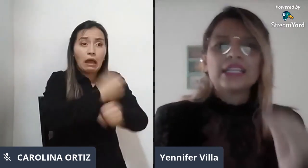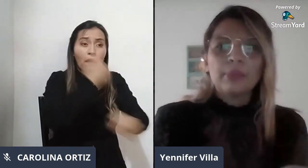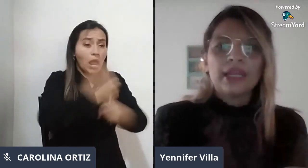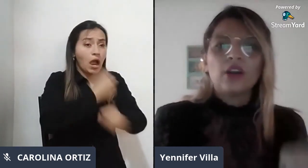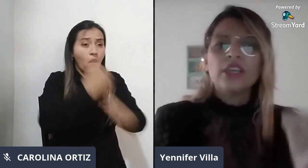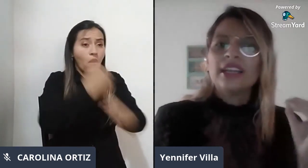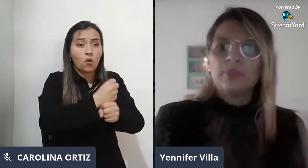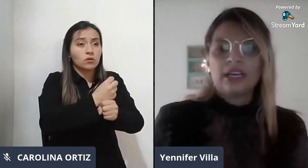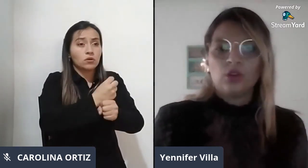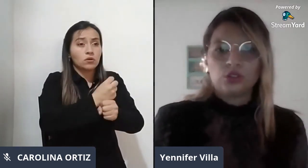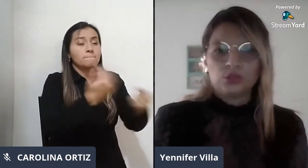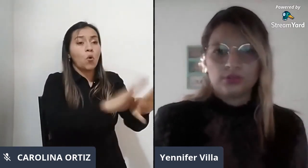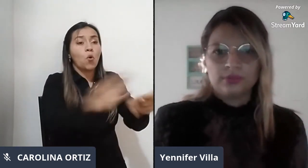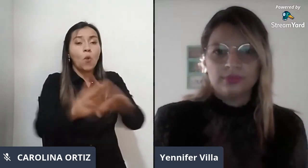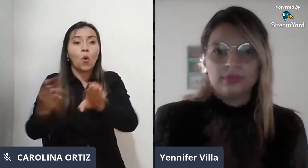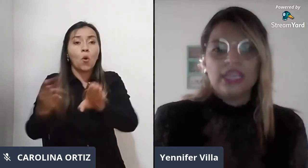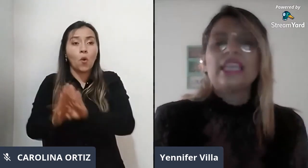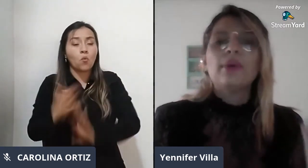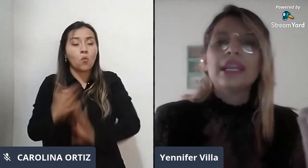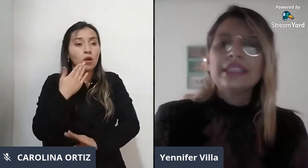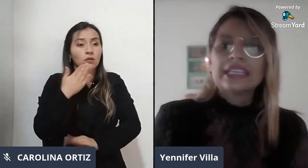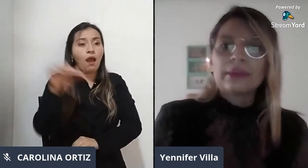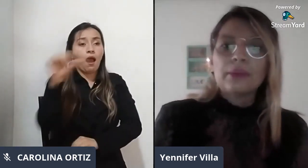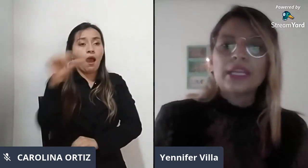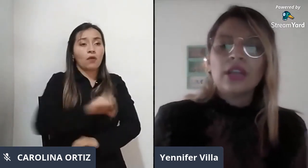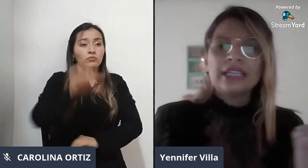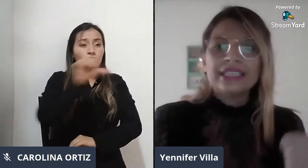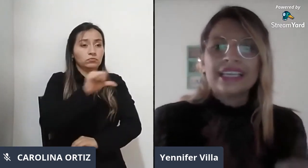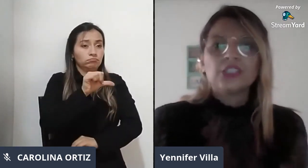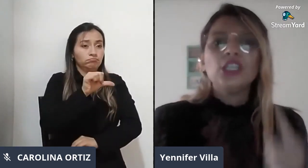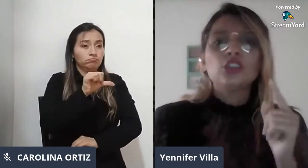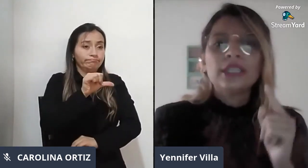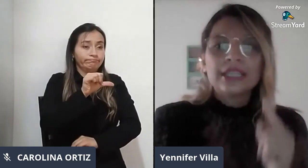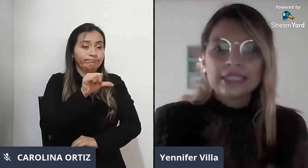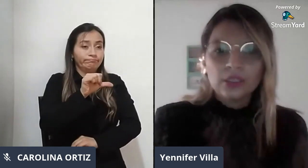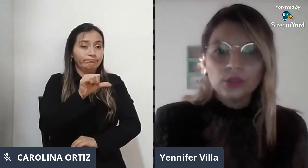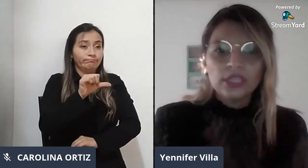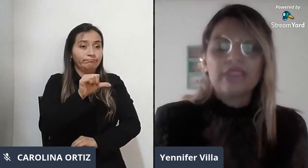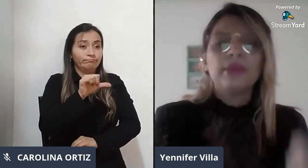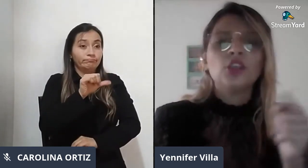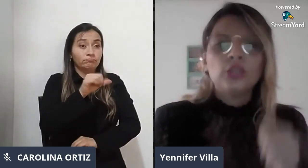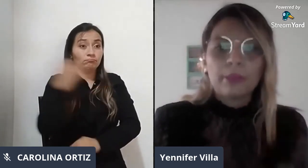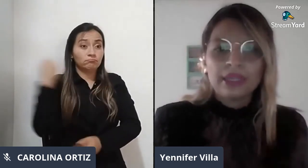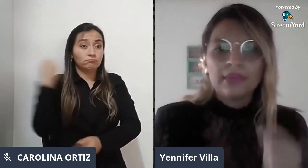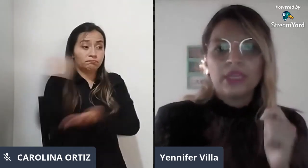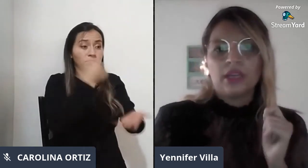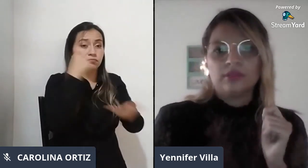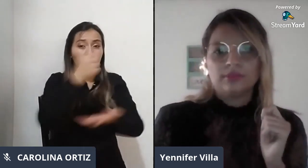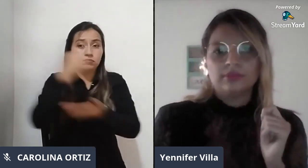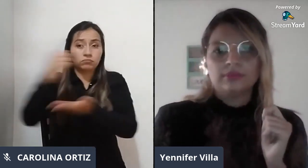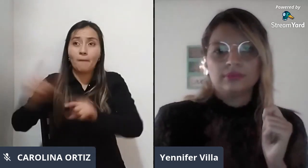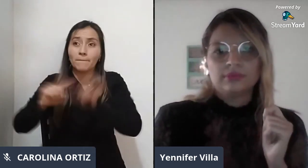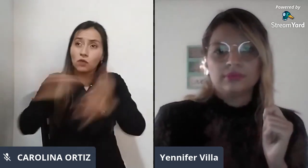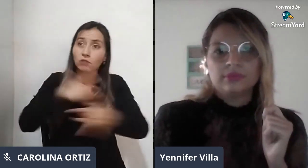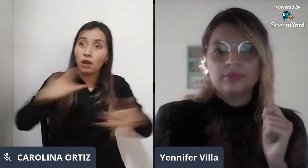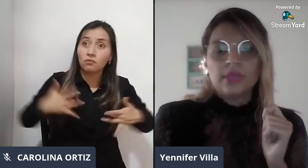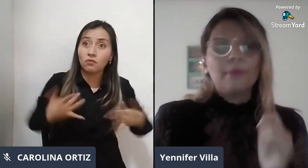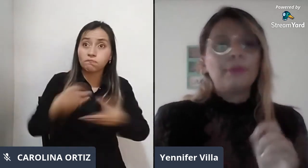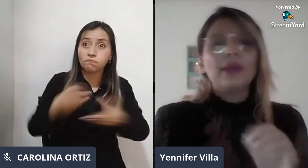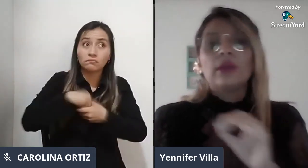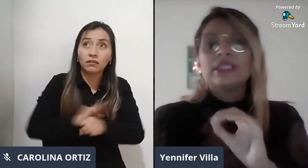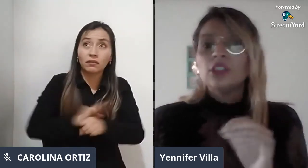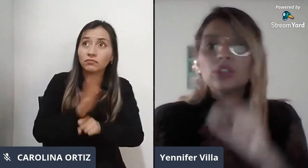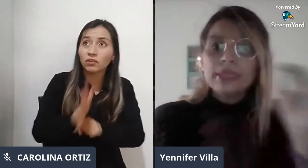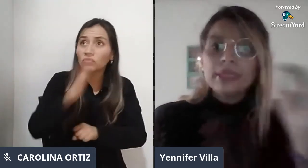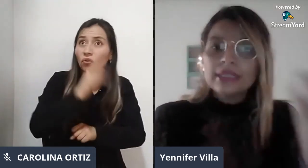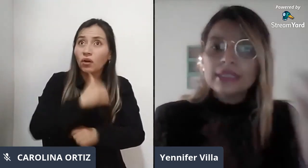en el caso de la pedagógica en el mes de agosto. Y van a tener que vivir con la liquidación y no tener salud en medio de una pandemia.